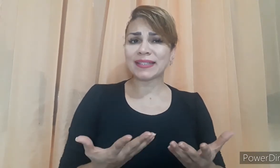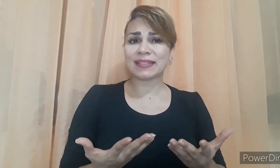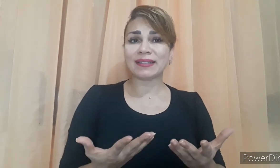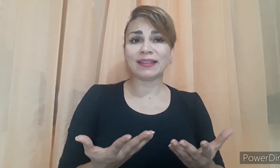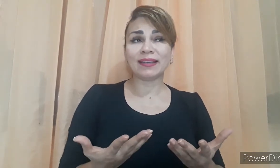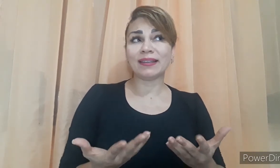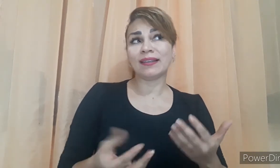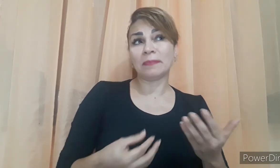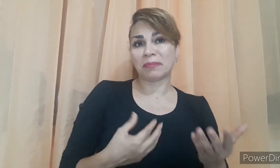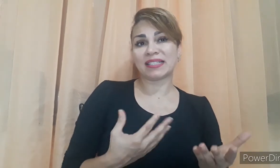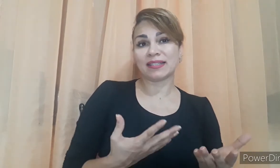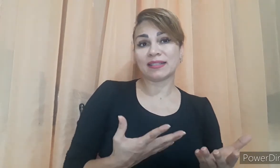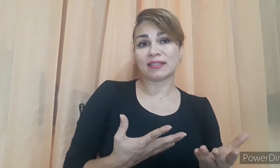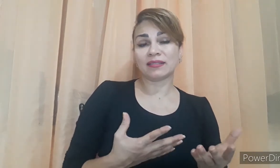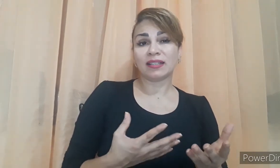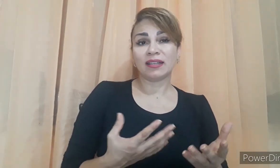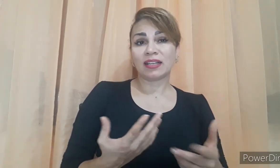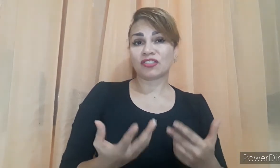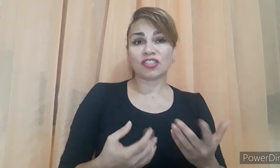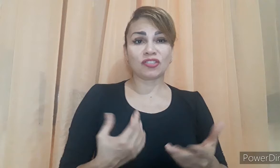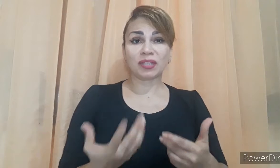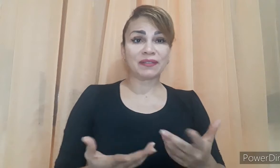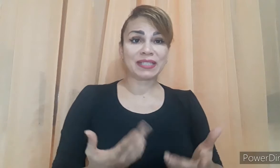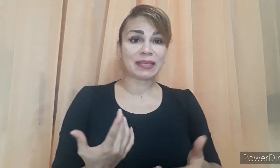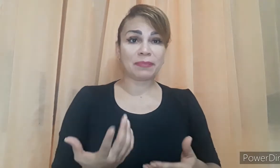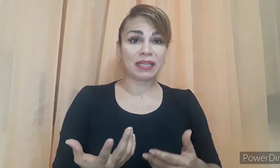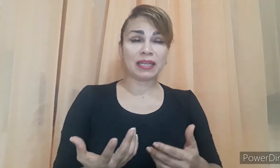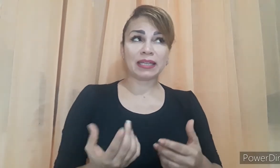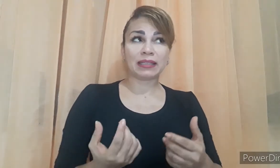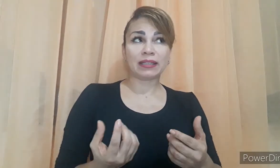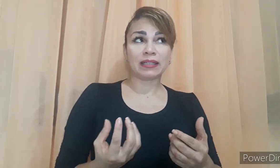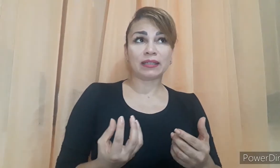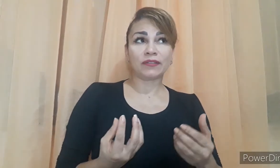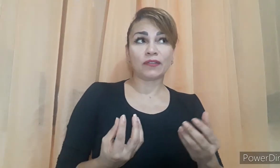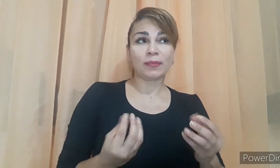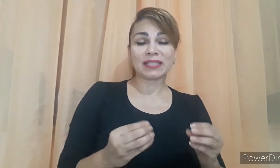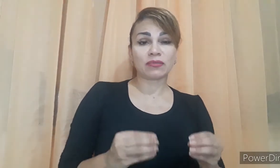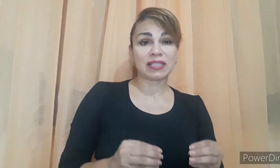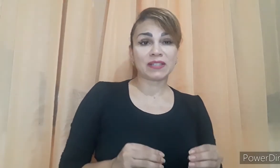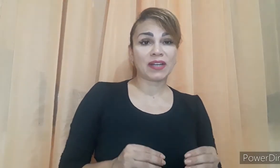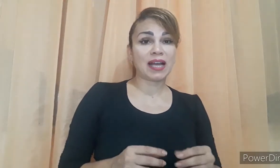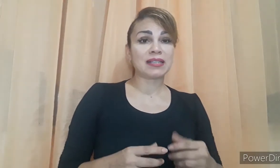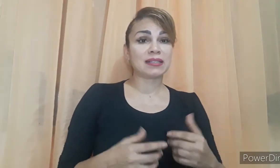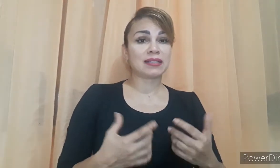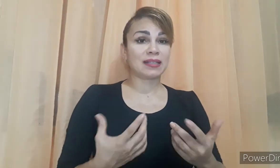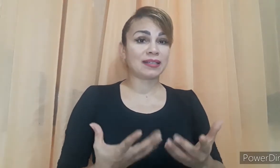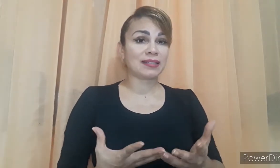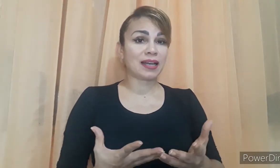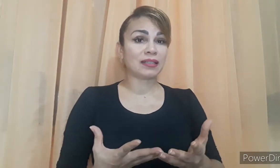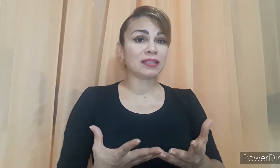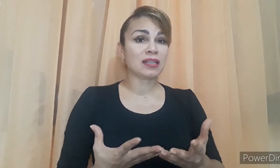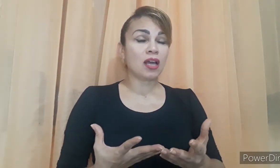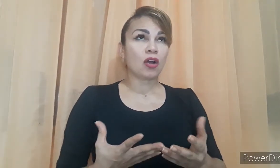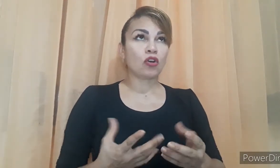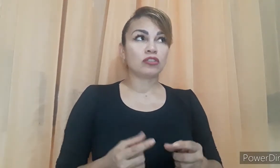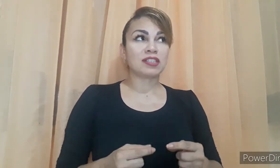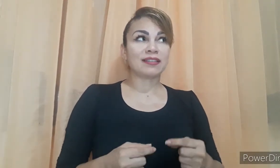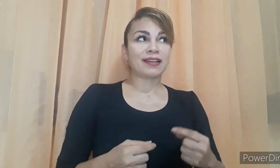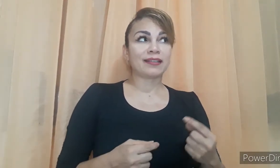complexa e imprecisa? A gente nunca vai saber na formação das frases sinalizadas quando se trata